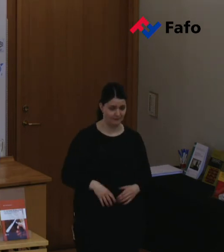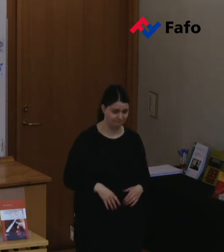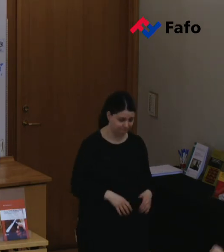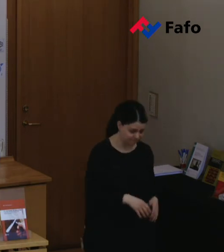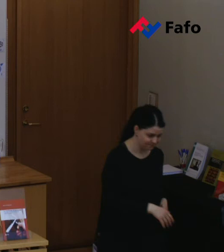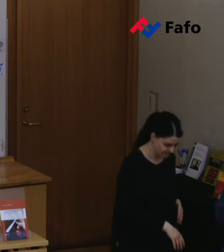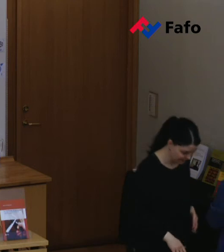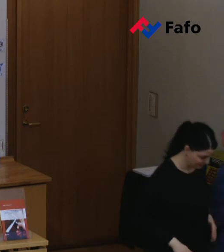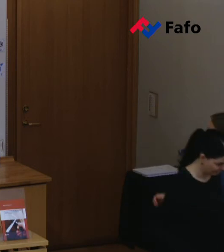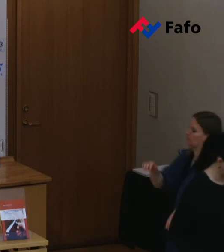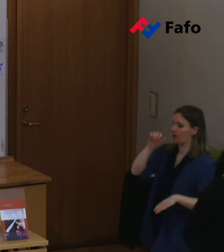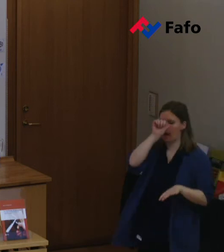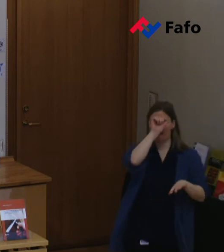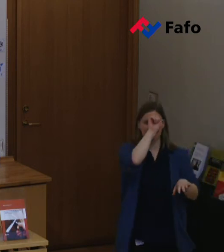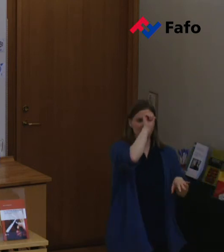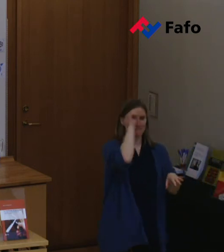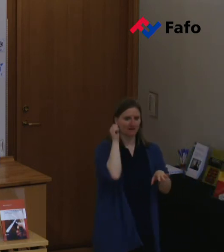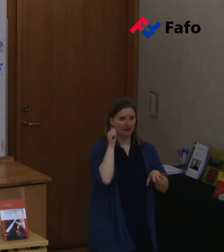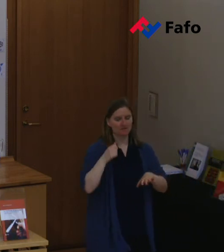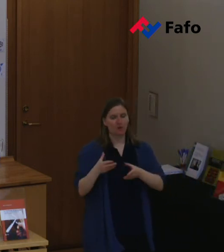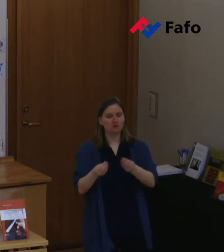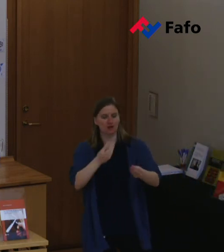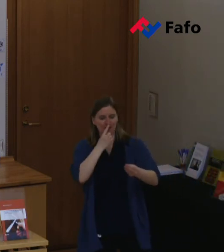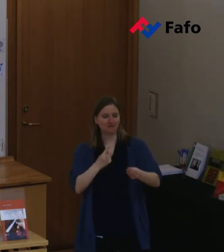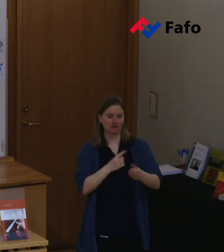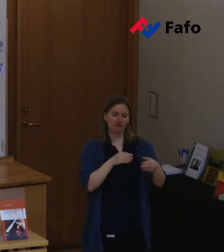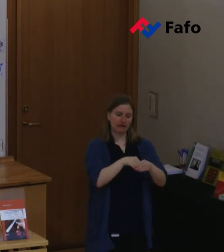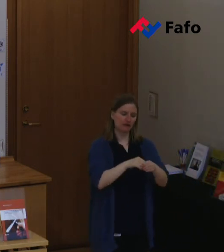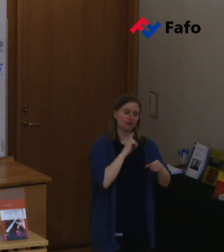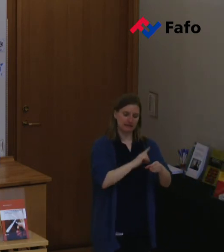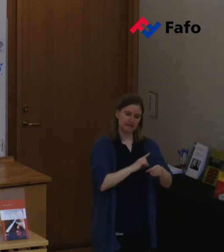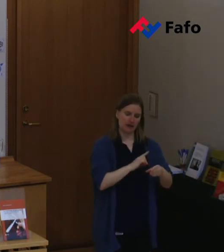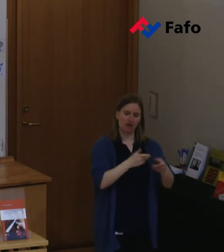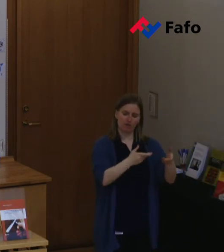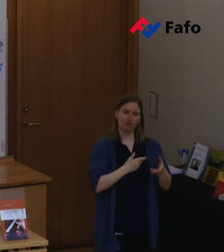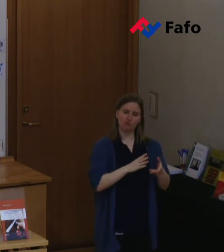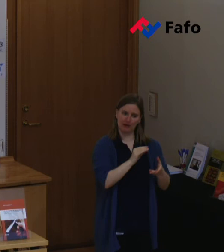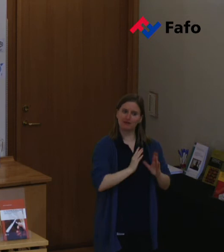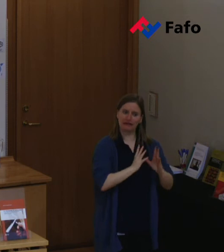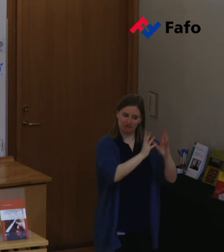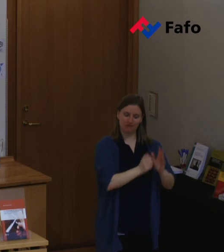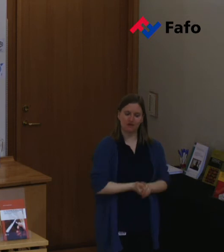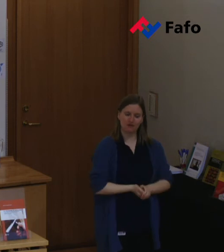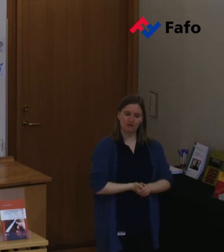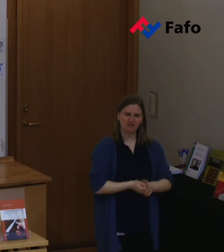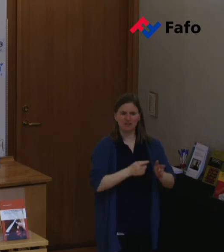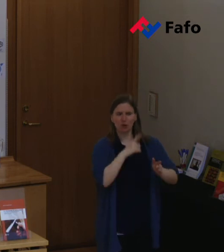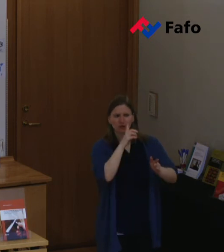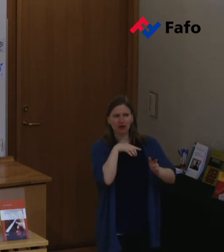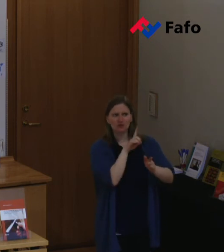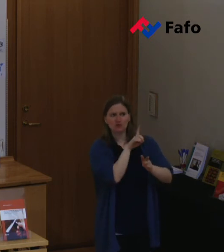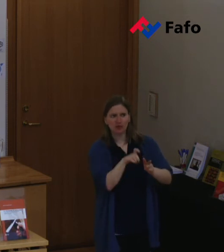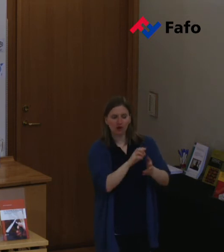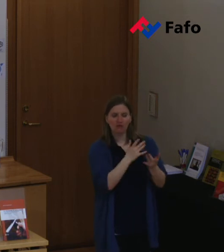så oppgir deltakerne at de har det. De har fått bedre liv. Og da kan vi kanskje stille oss spørsmålstegn ved hva